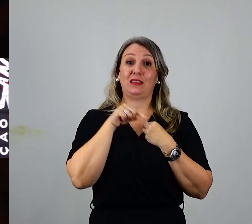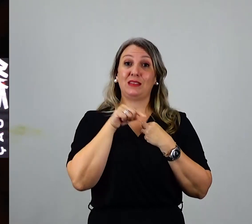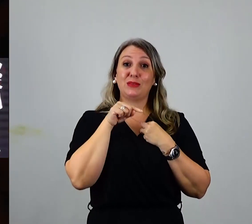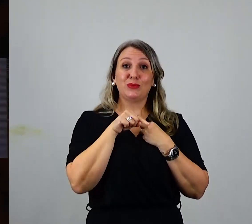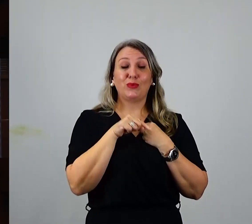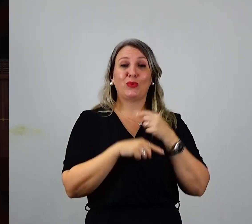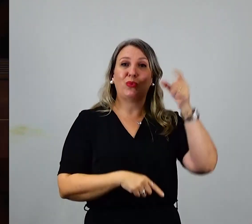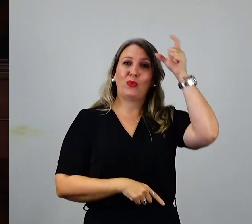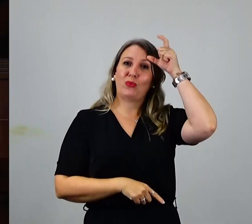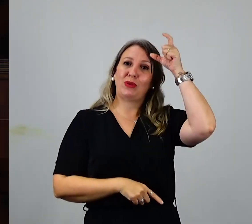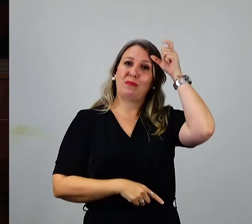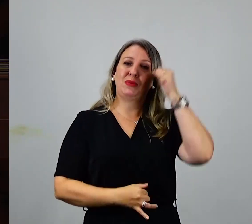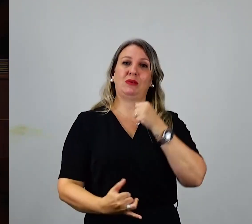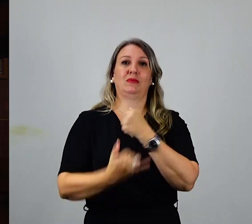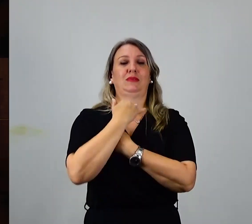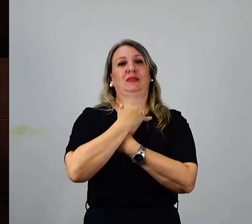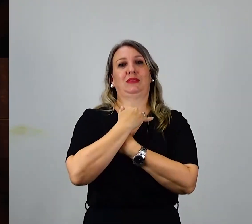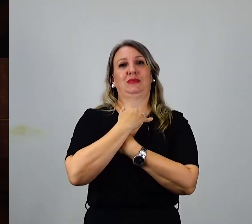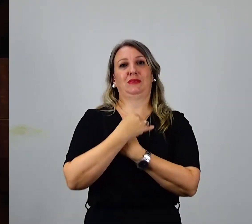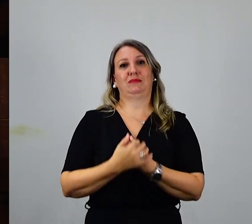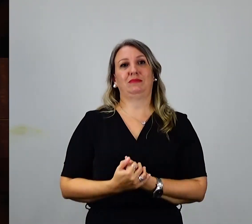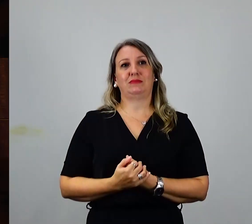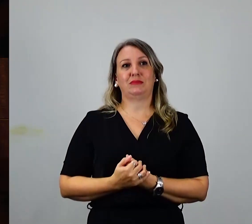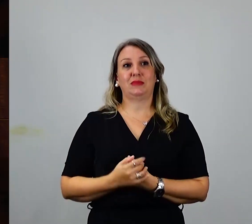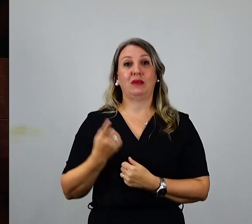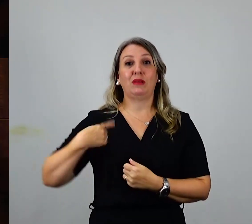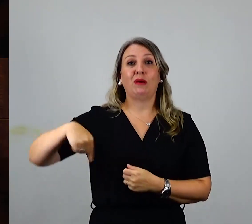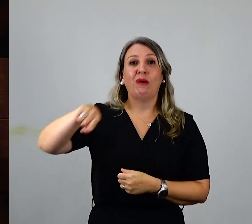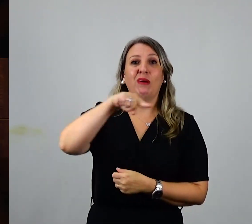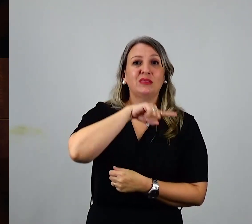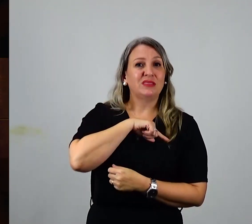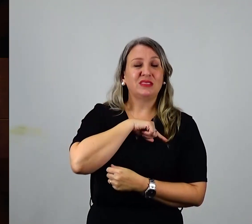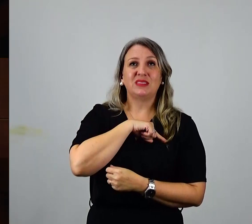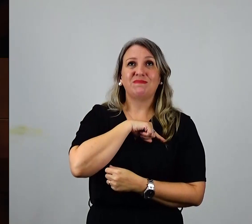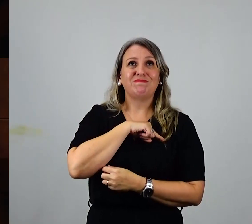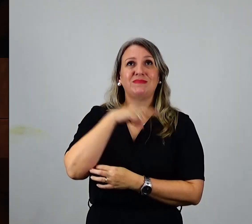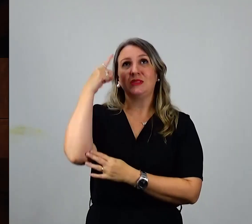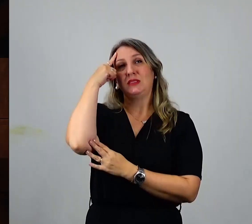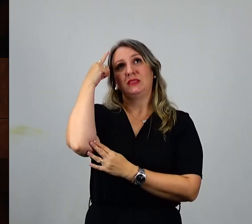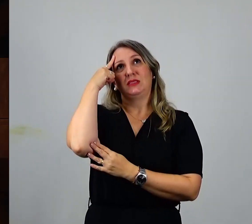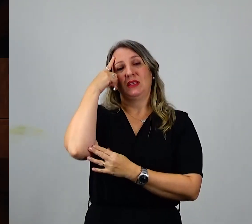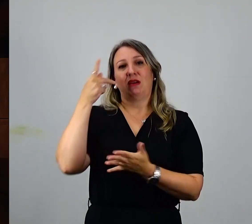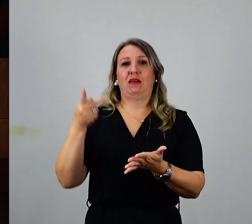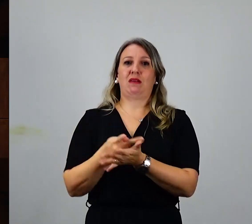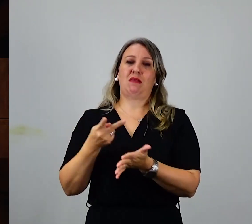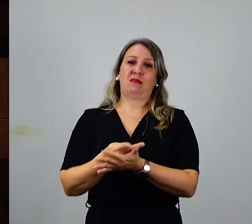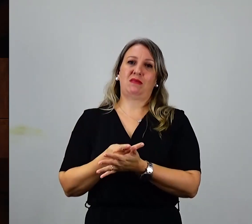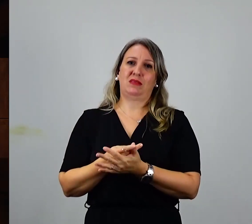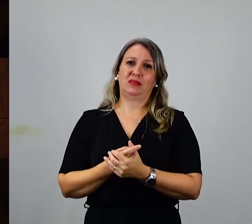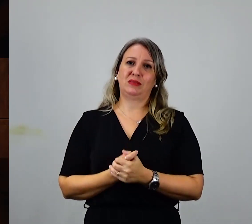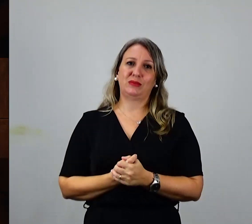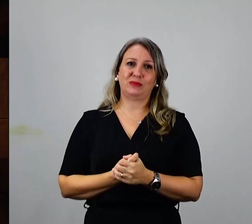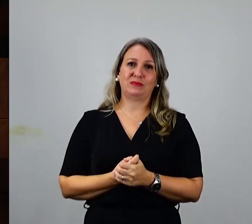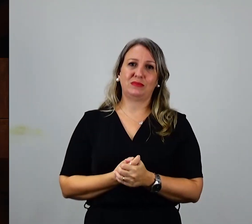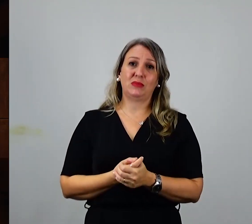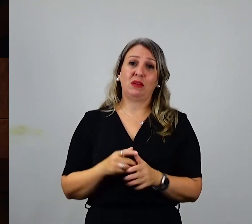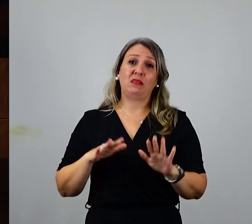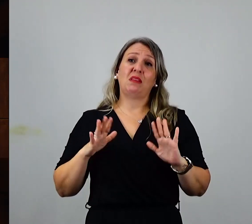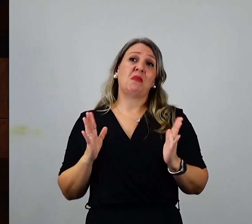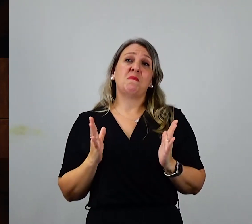Então nós pensamos dessa maneira, Deus não vai dar. O que eu preciso fazer? Eu vou buscar.